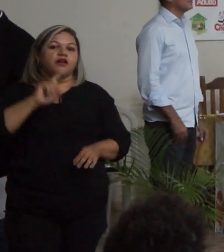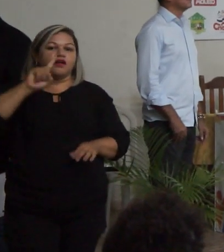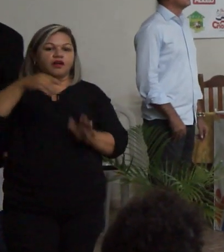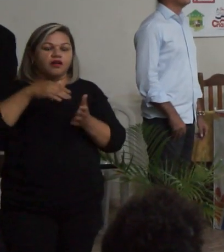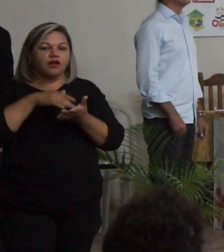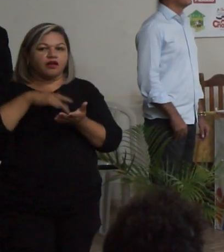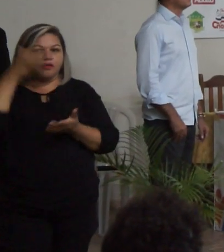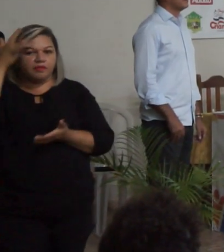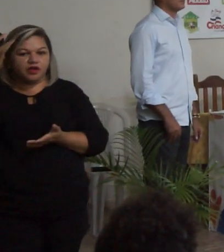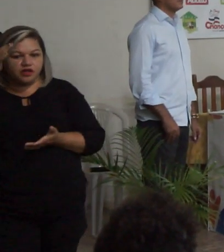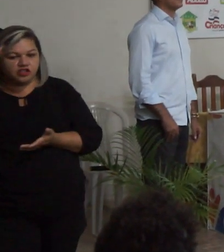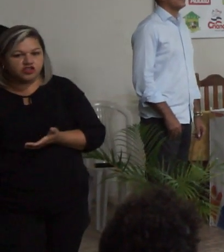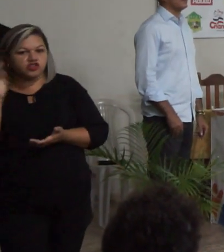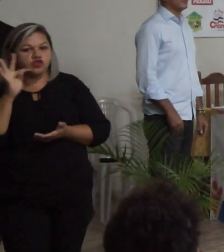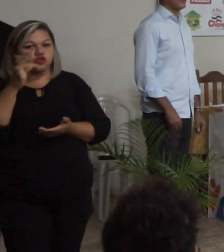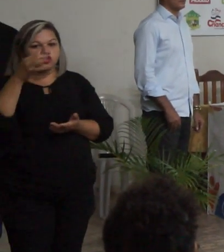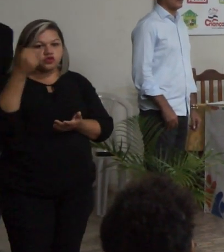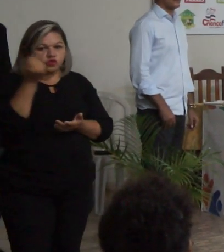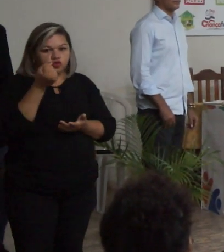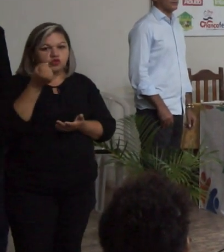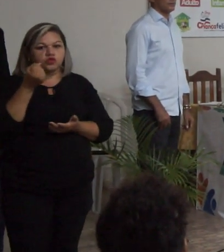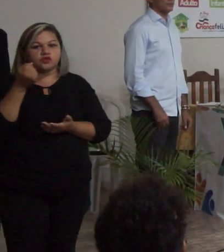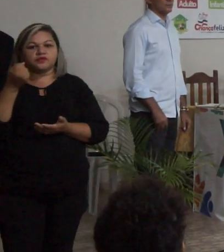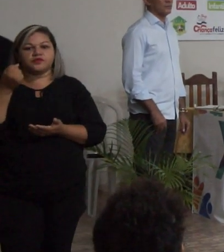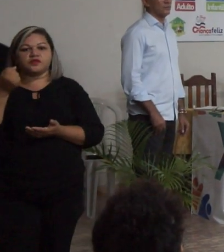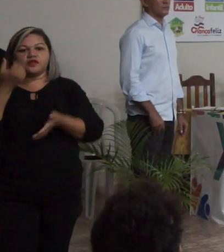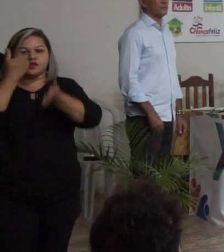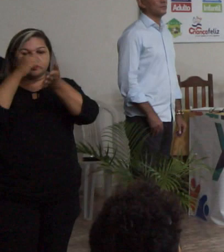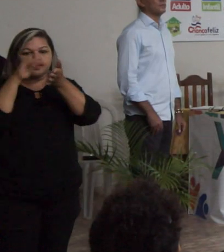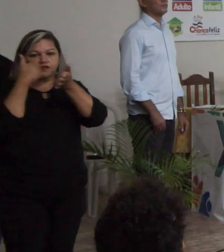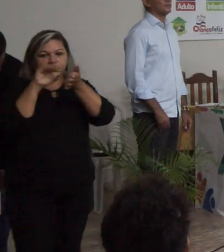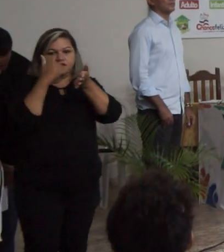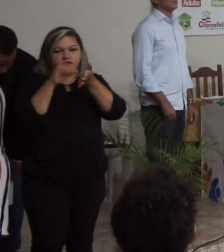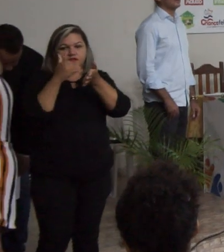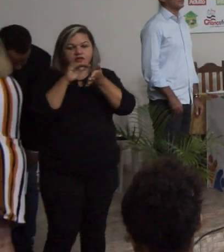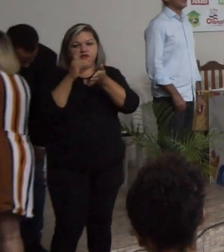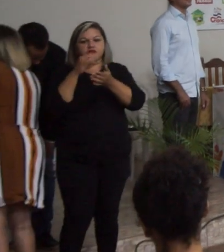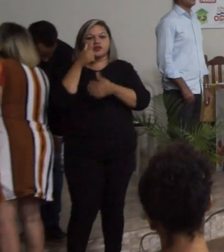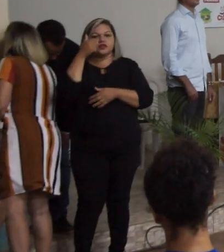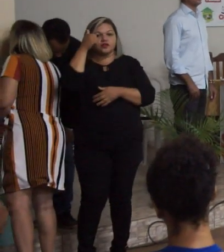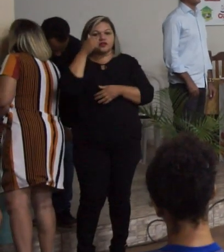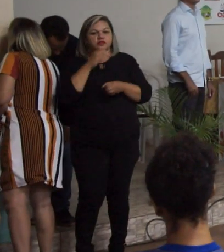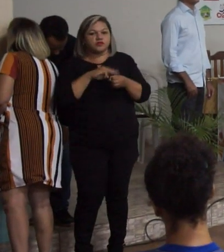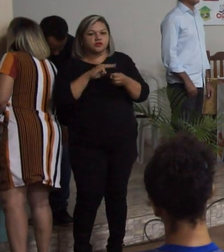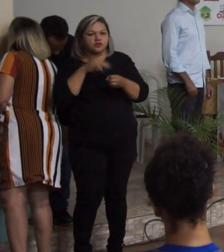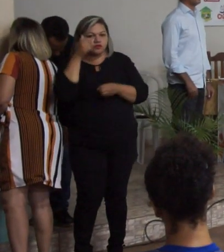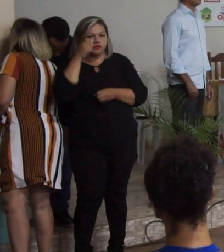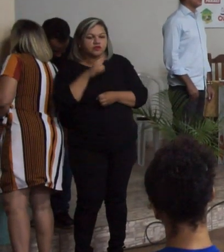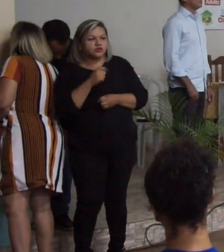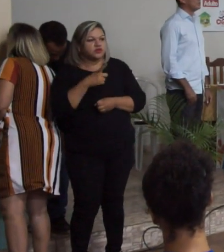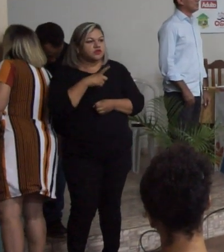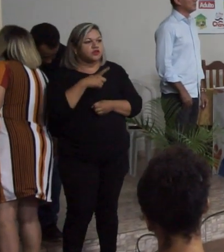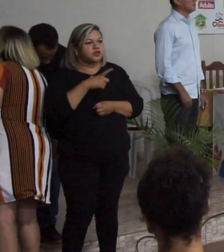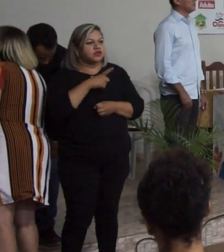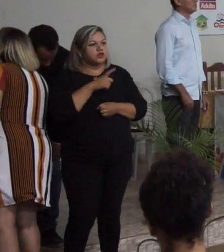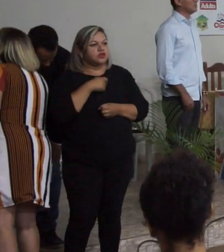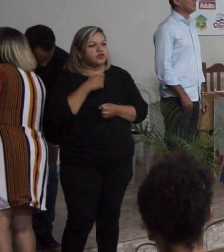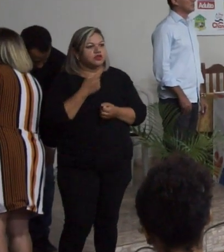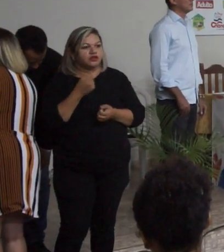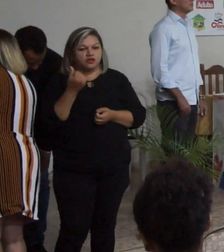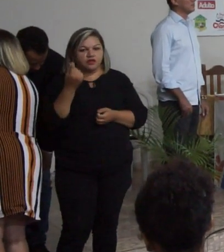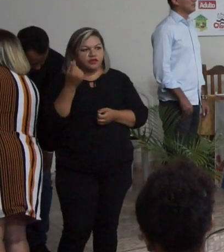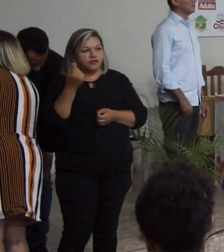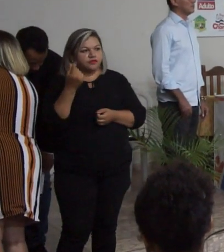Caxias, todas as mulheres que são filiadas à Secretaria Municipal da Mulher, também terão um valor para que possa